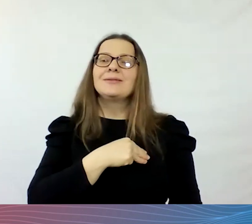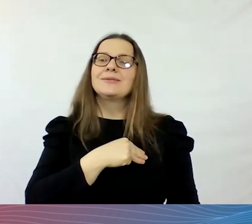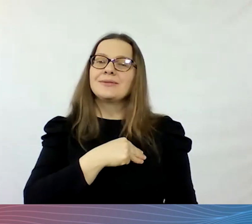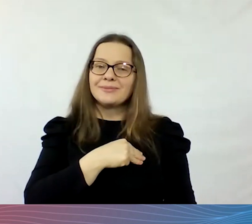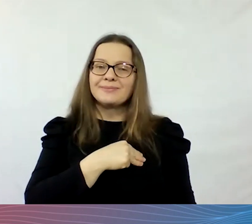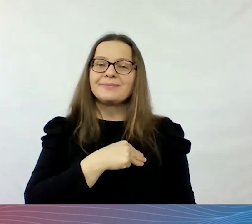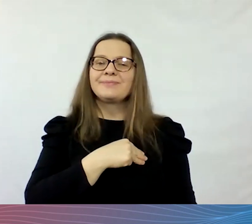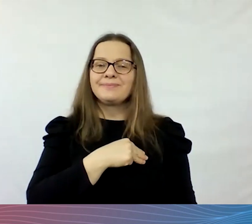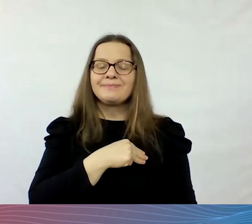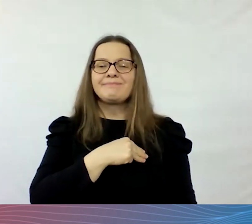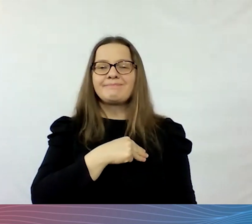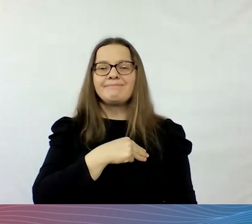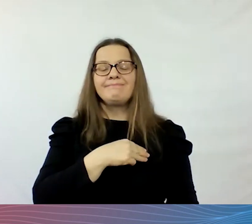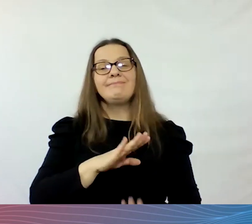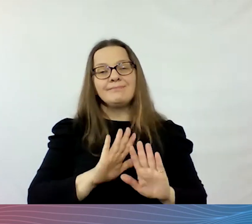A minha mão,